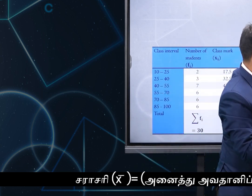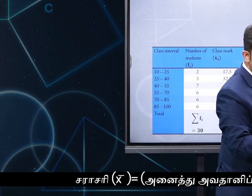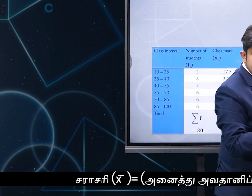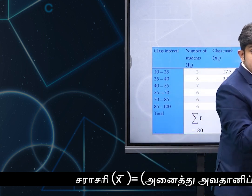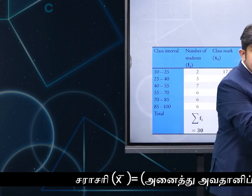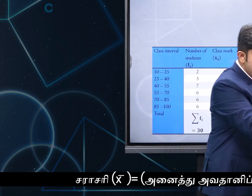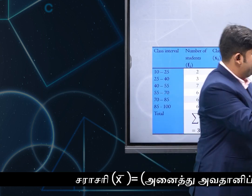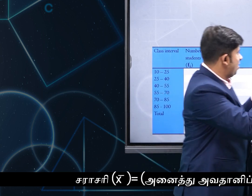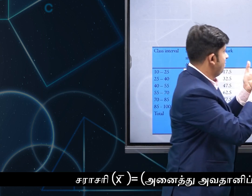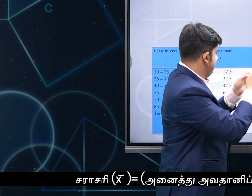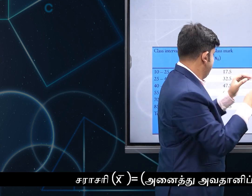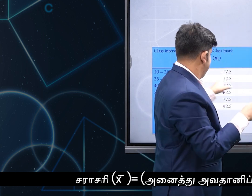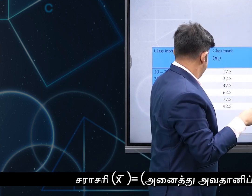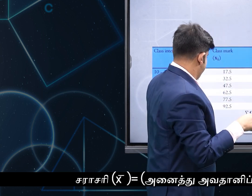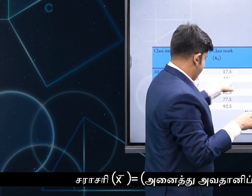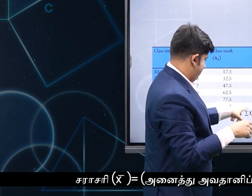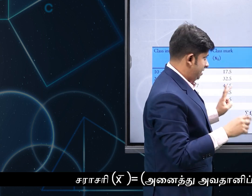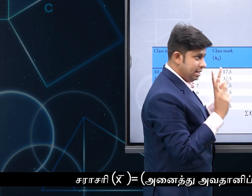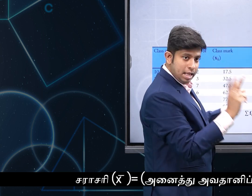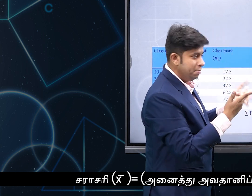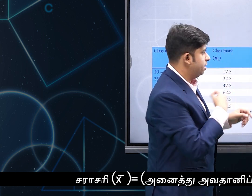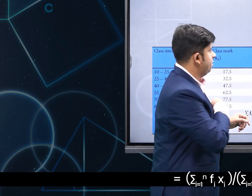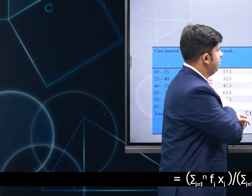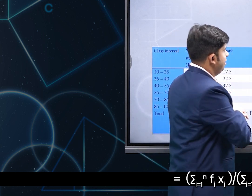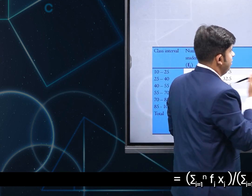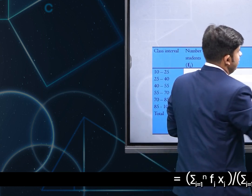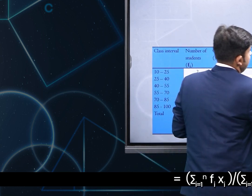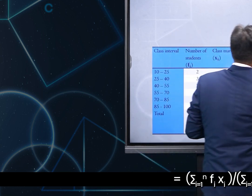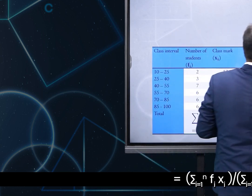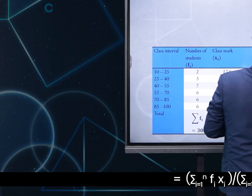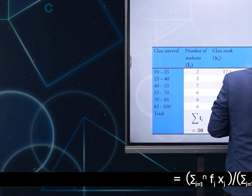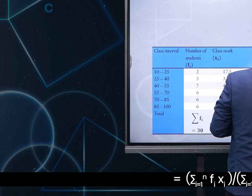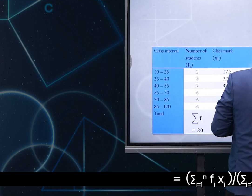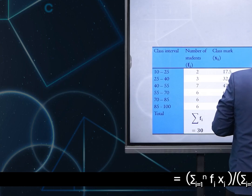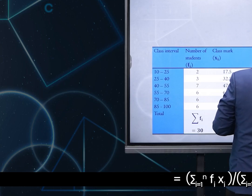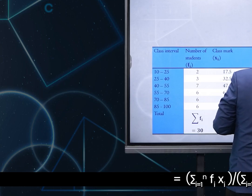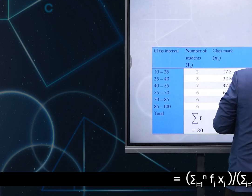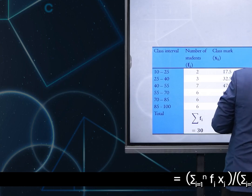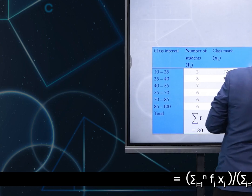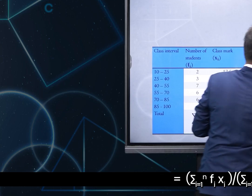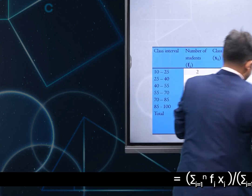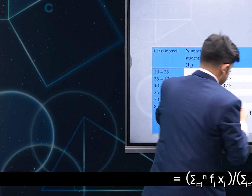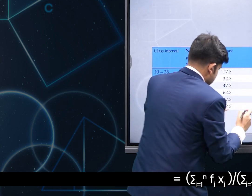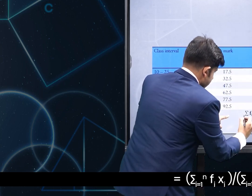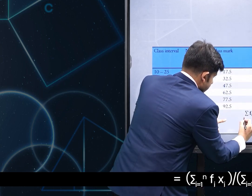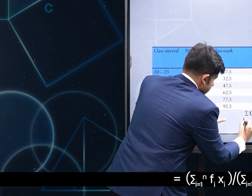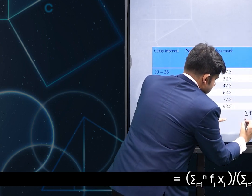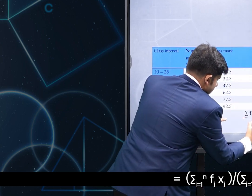பை அடைப்புக்குறிக்குள் மொத்த அவதானிப்புகளின் எண்ணிக்கை. ஈடு சிக்மா மேல் எண் கீழ் I ஈடு 1 F கீழ் I X